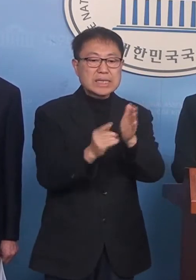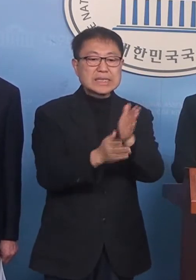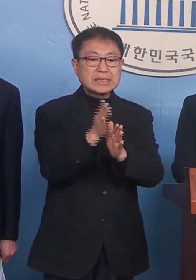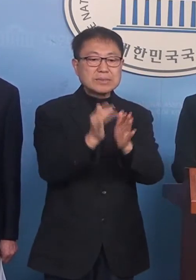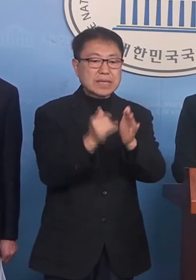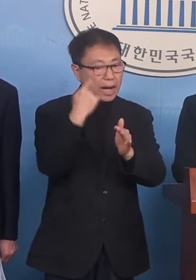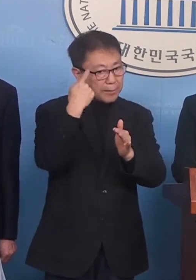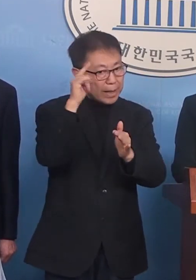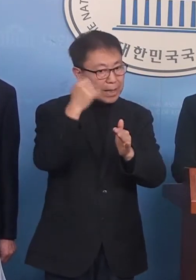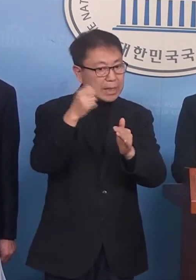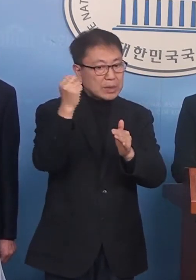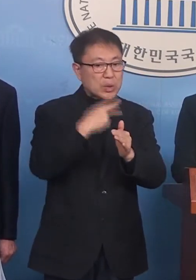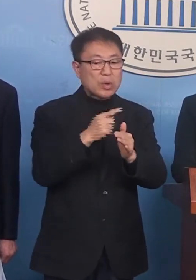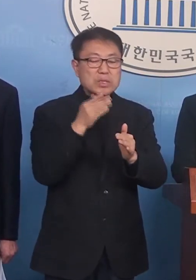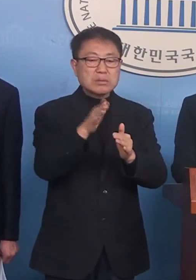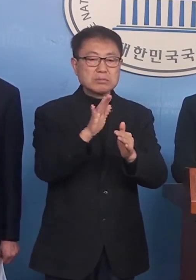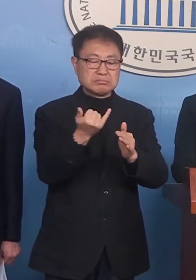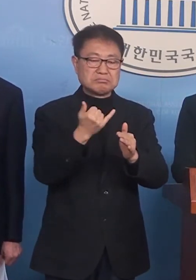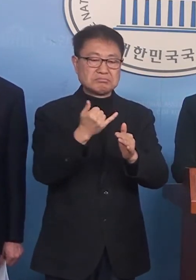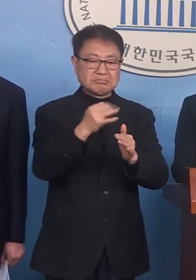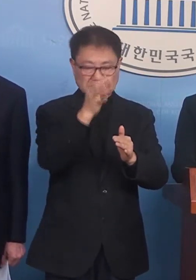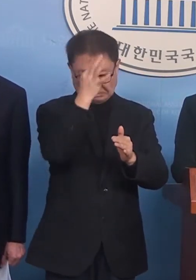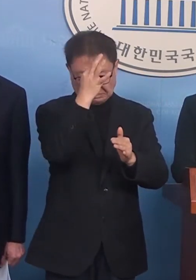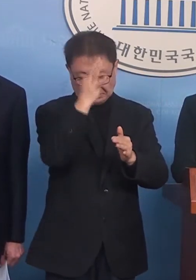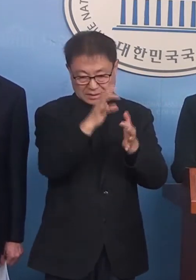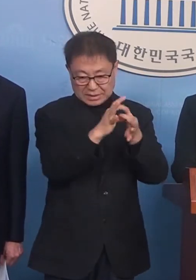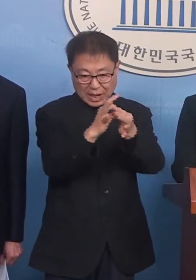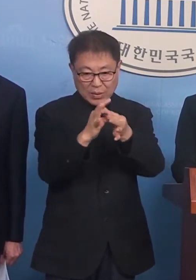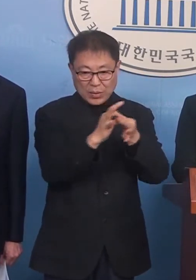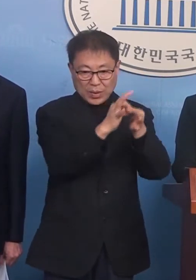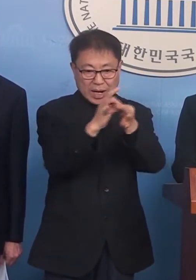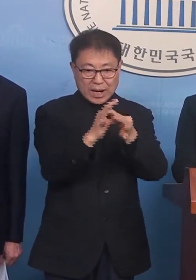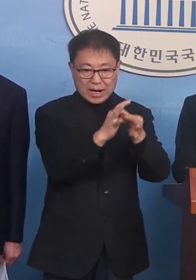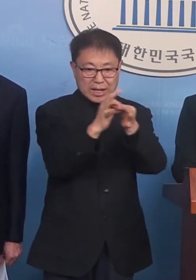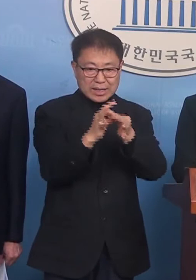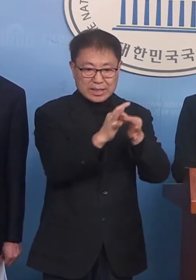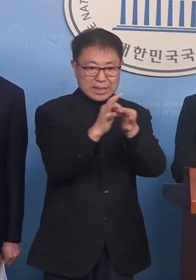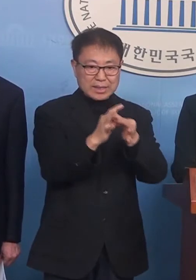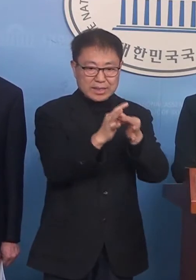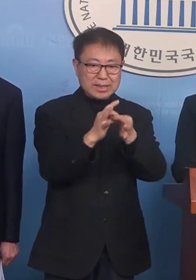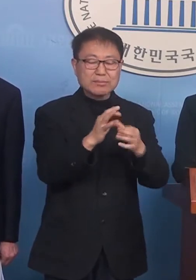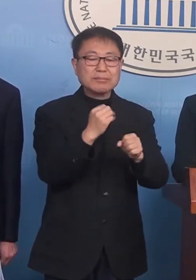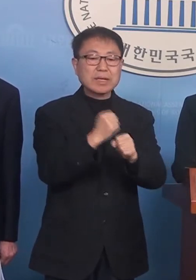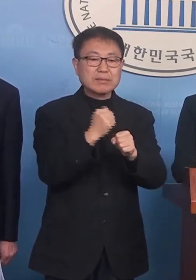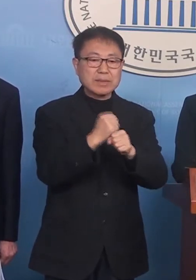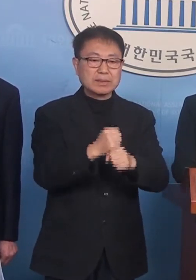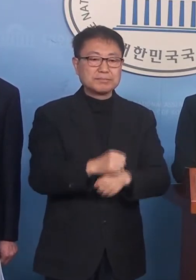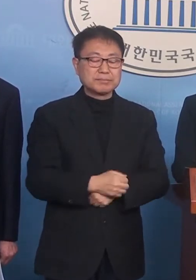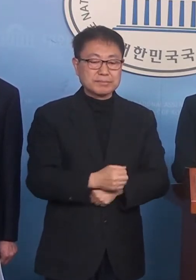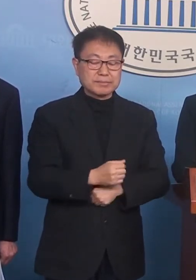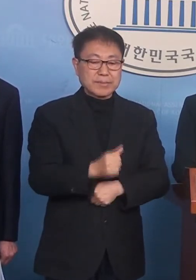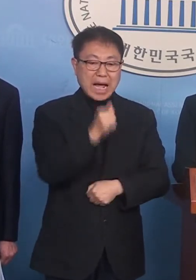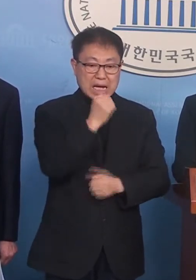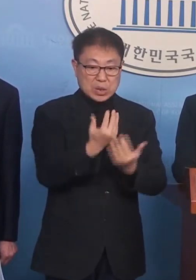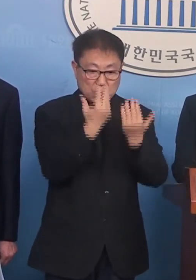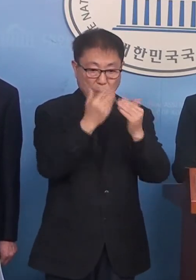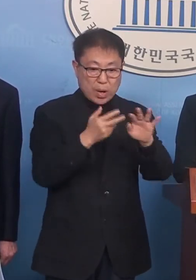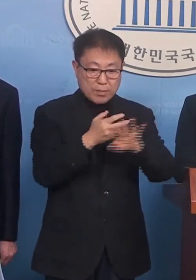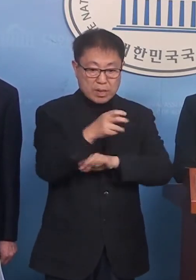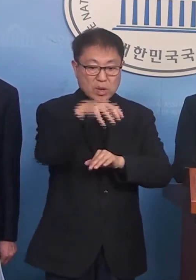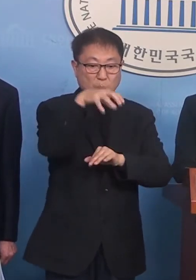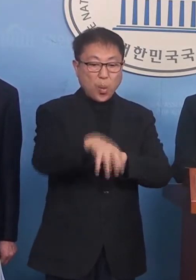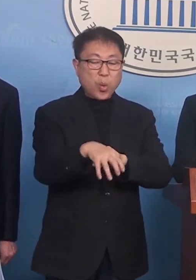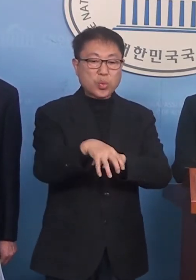시민들의 아이디어와 전문가들의 기술을 연결하는 플랫폼이 될 것입니다. 안양 교도소와 시외버스 터미널